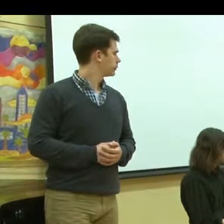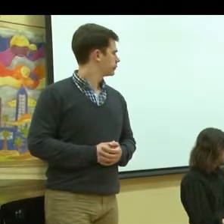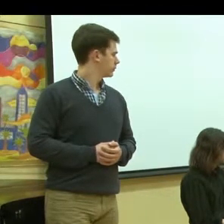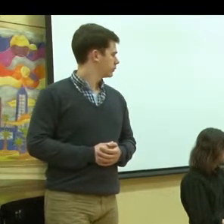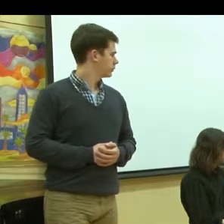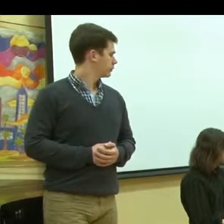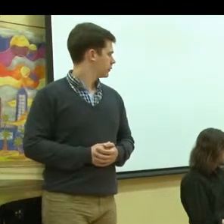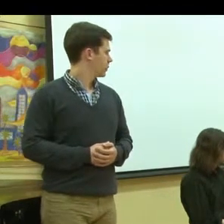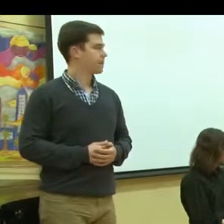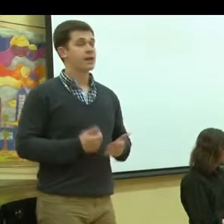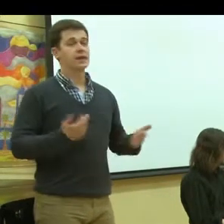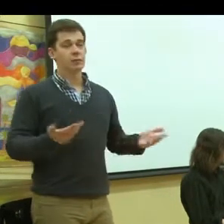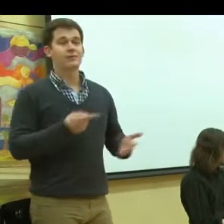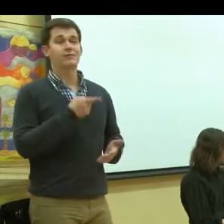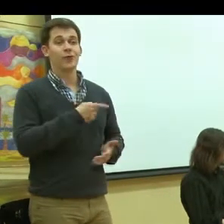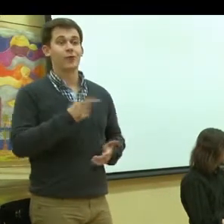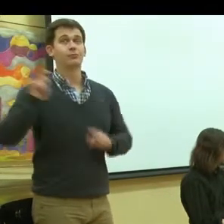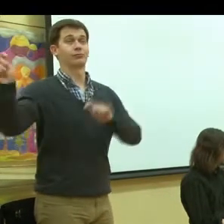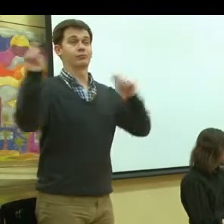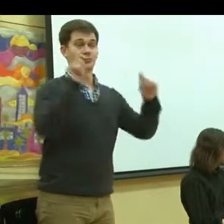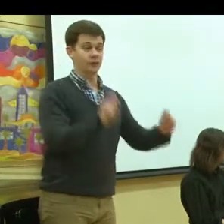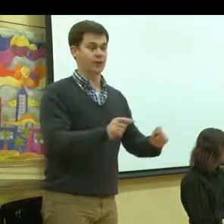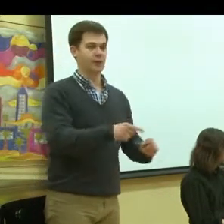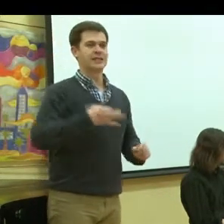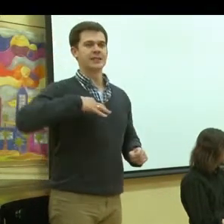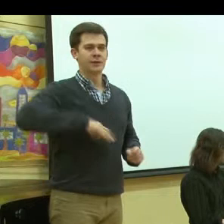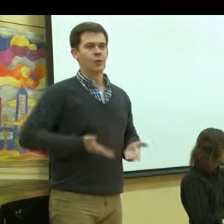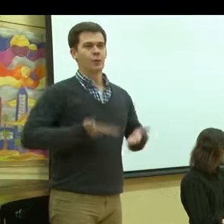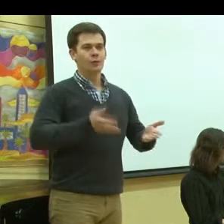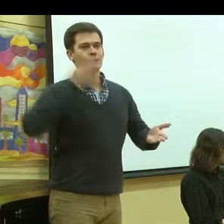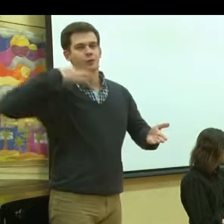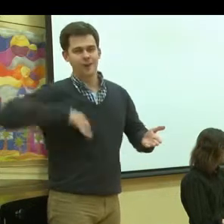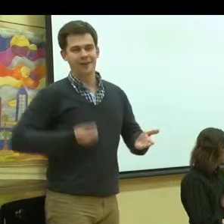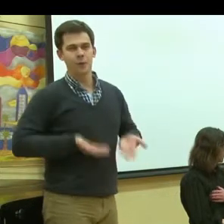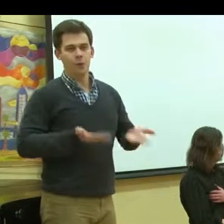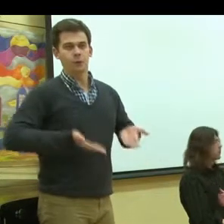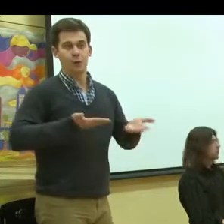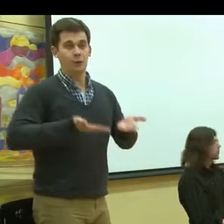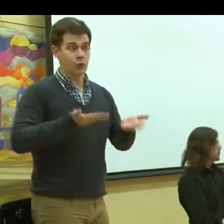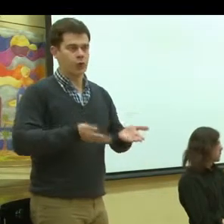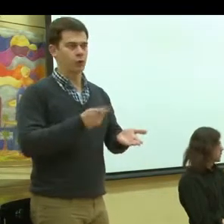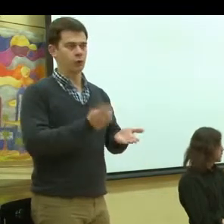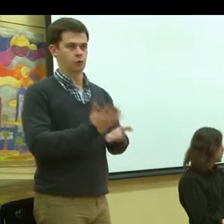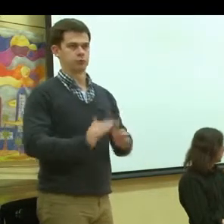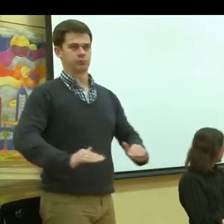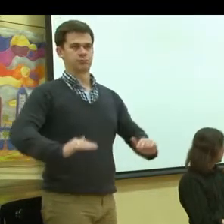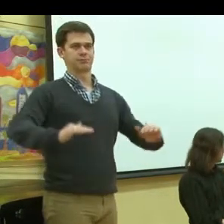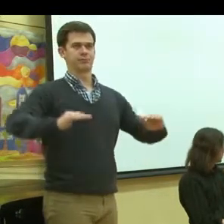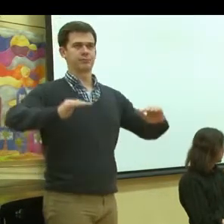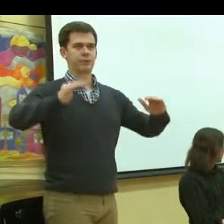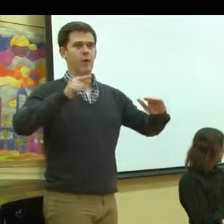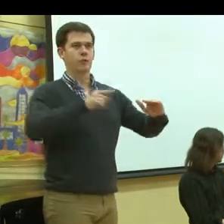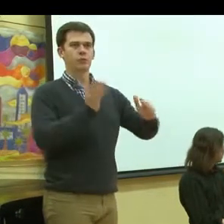Pues tiene la posibilidad de aprender. Tak, i właśnie ci już jakby synowie tych osób, które przybywały, Dawida Argentyny, mają też na jakby większe